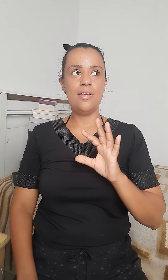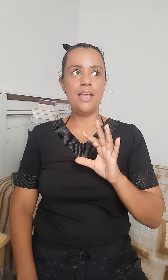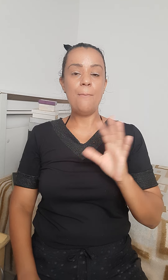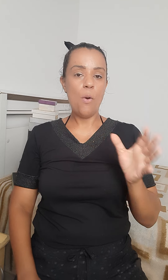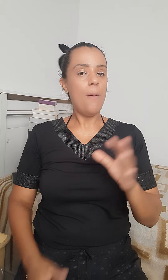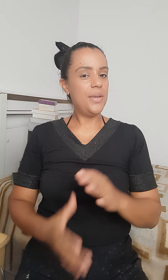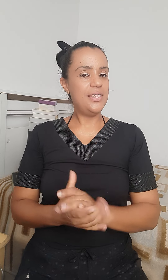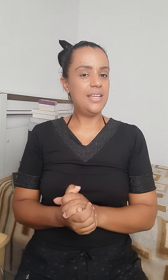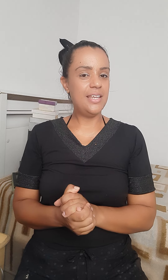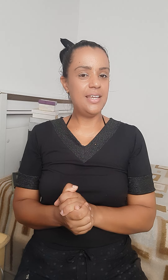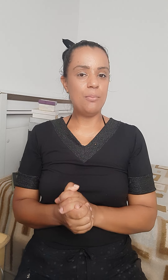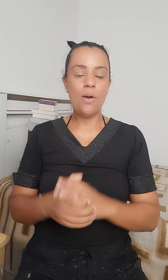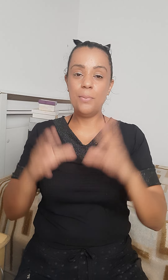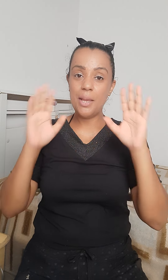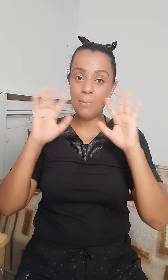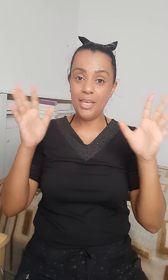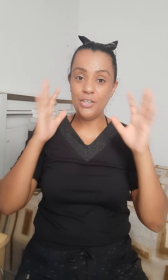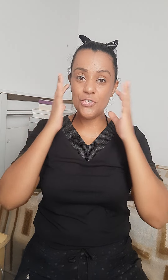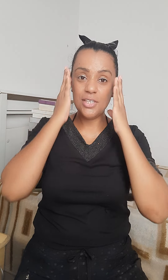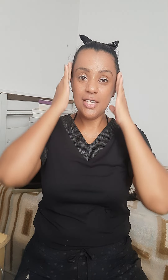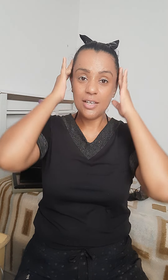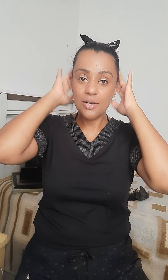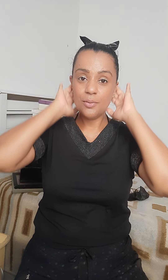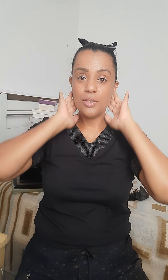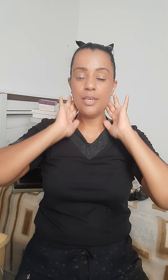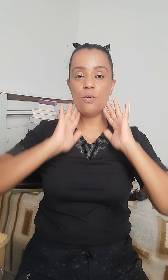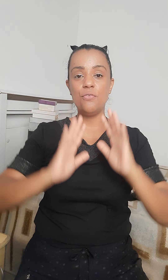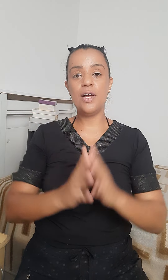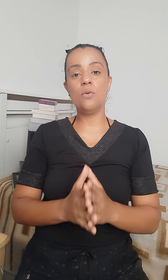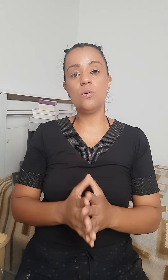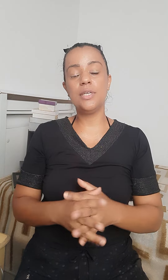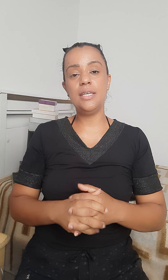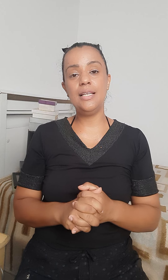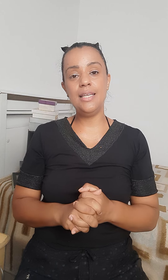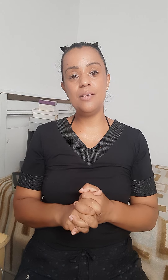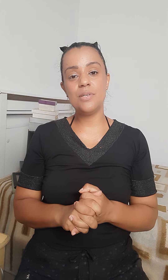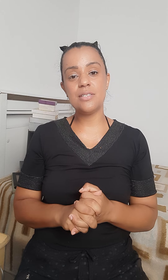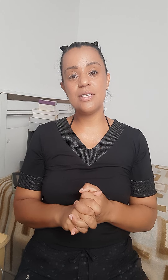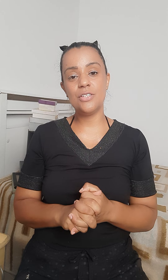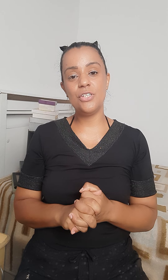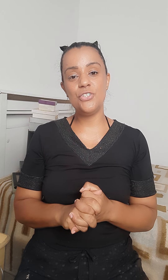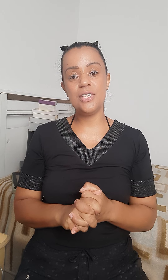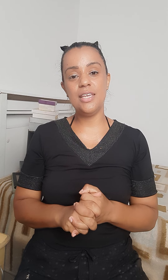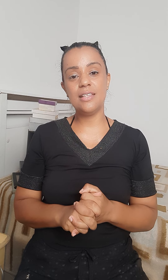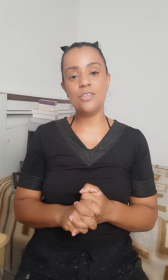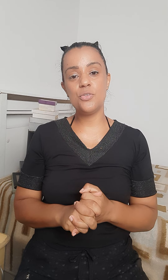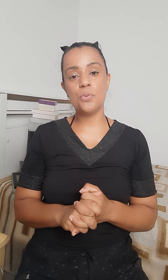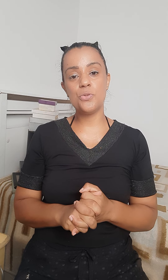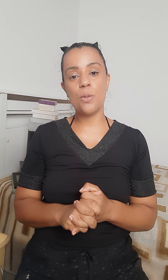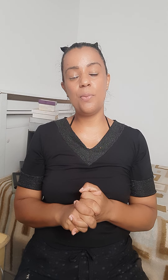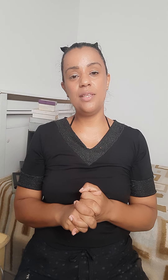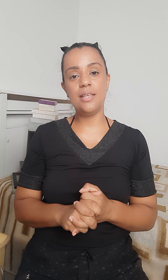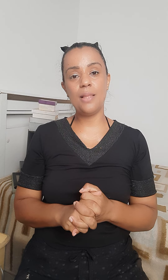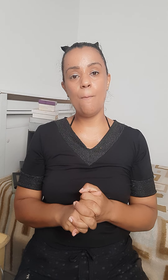é bom aprender, né? É bom abrir a mente, né? Que eu falo que Libras, a gente tem que estar disposto a aprender